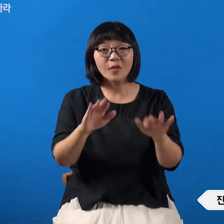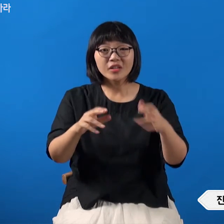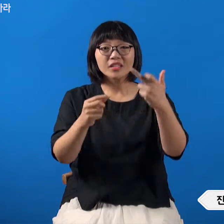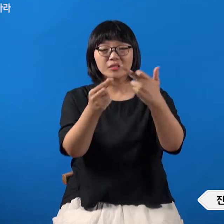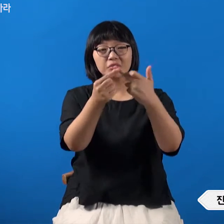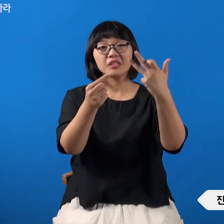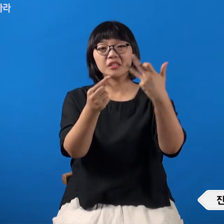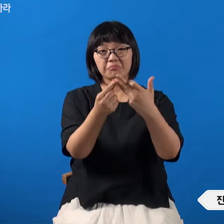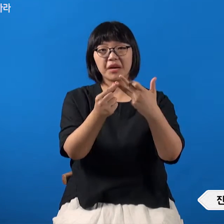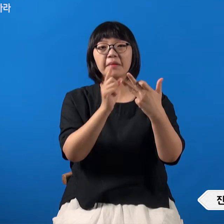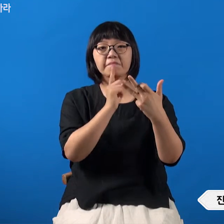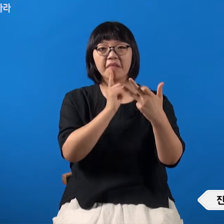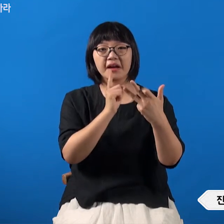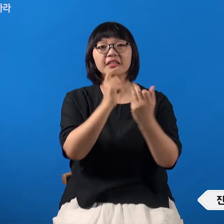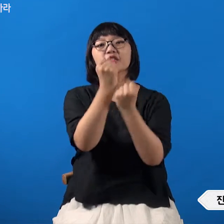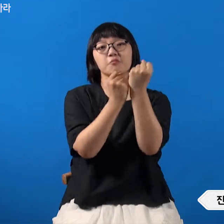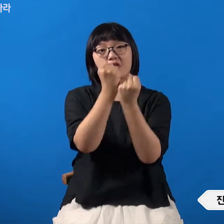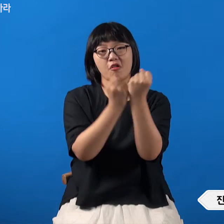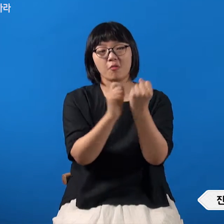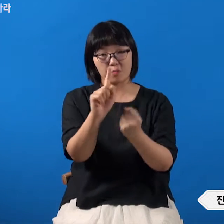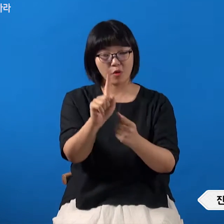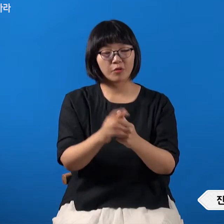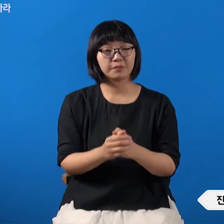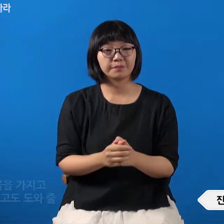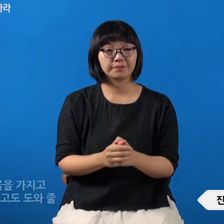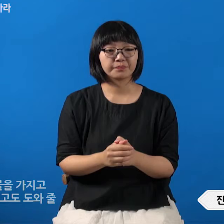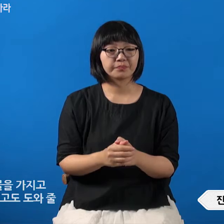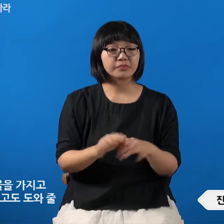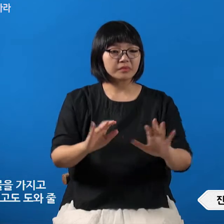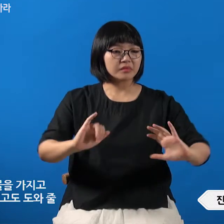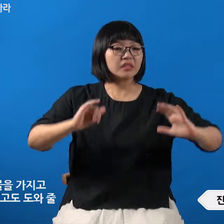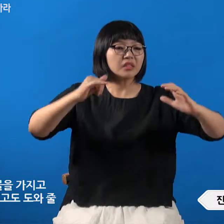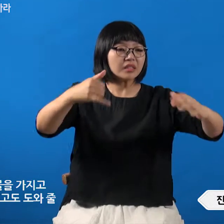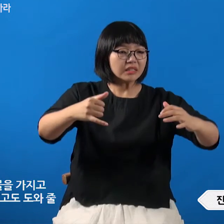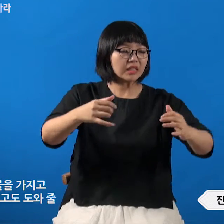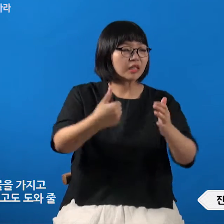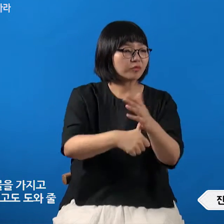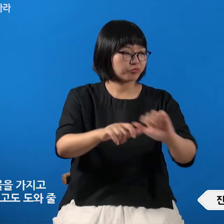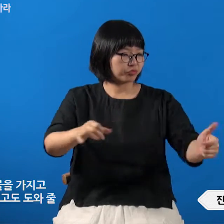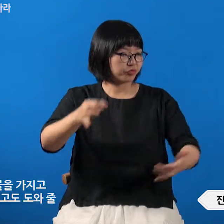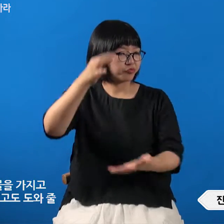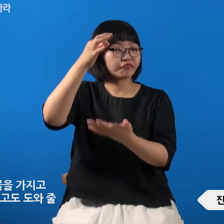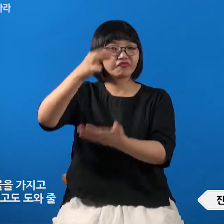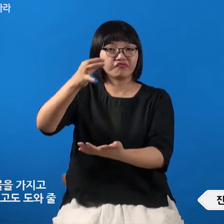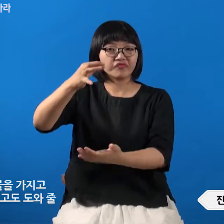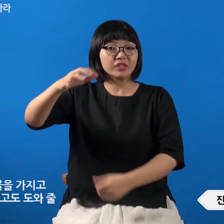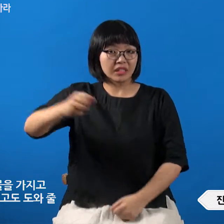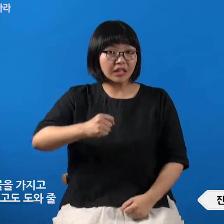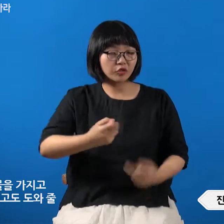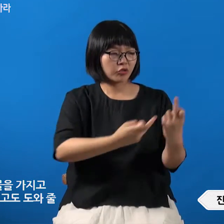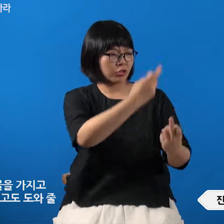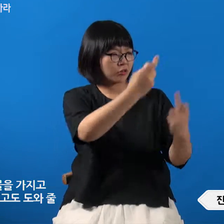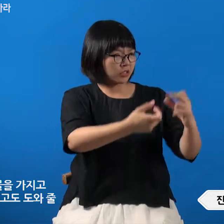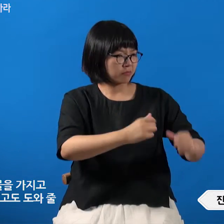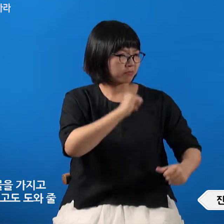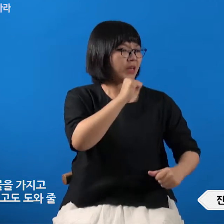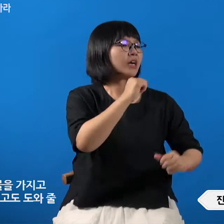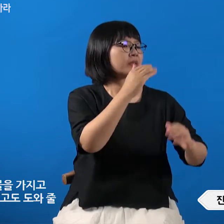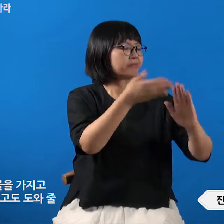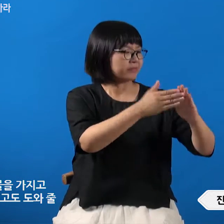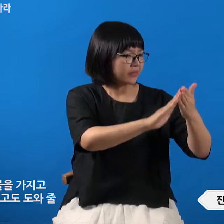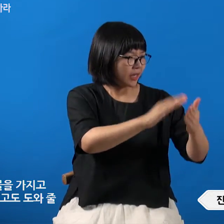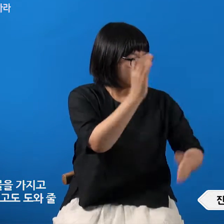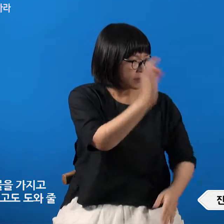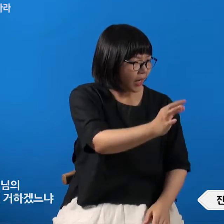18절은 계속해서 설명합니다. 누가 이 세상의 재물을 가지고 형제의 궁핍함을 보고도 도와줄 마음을